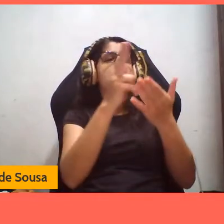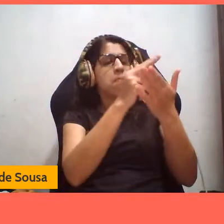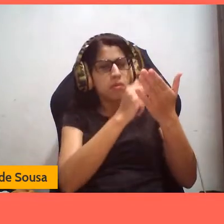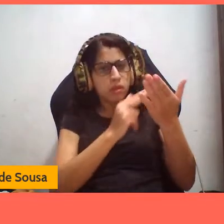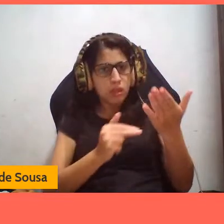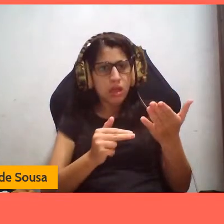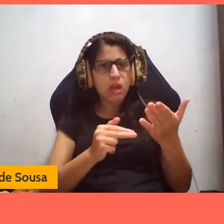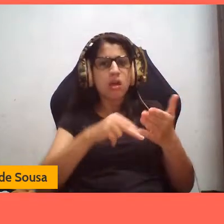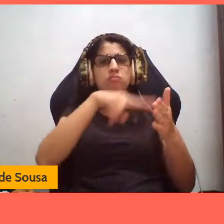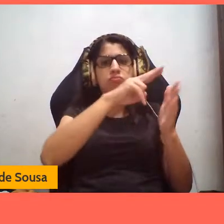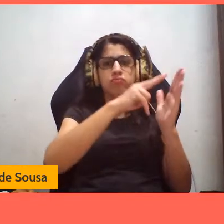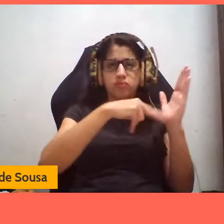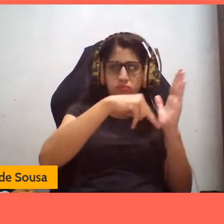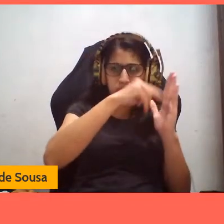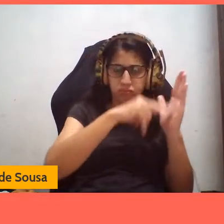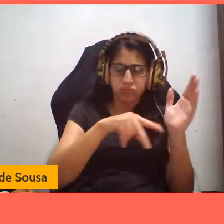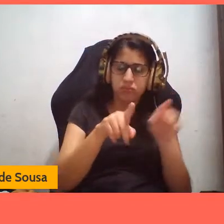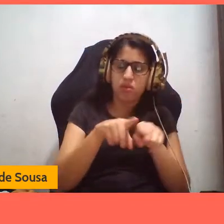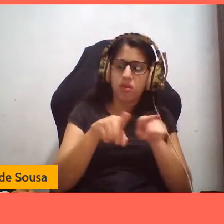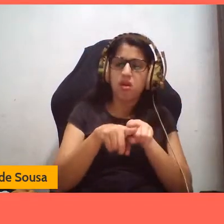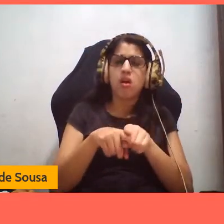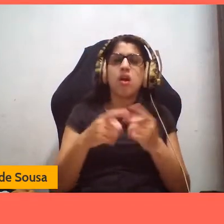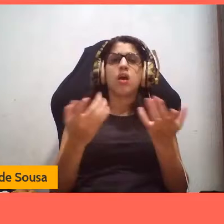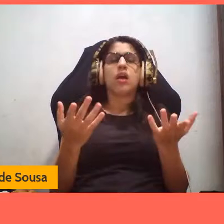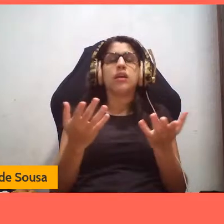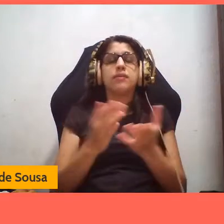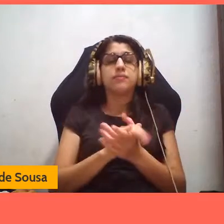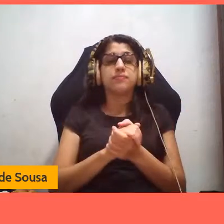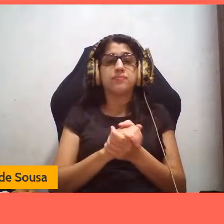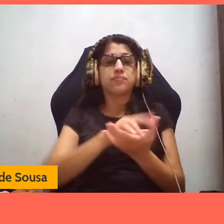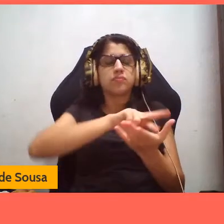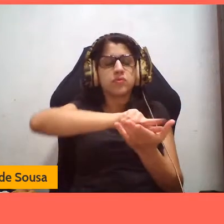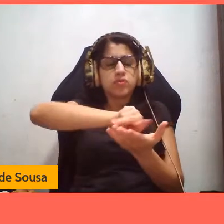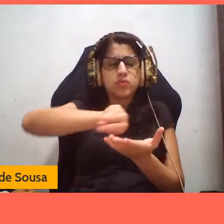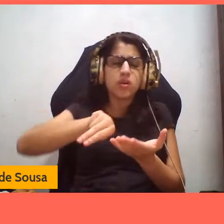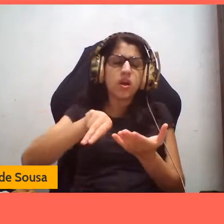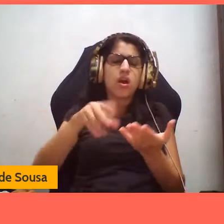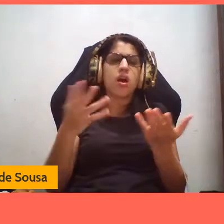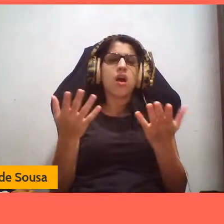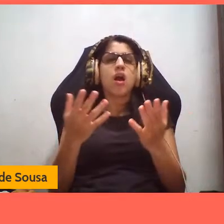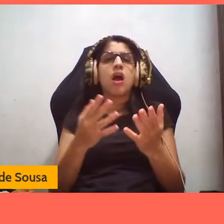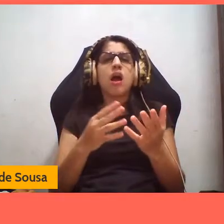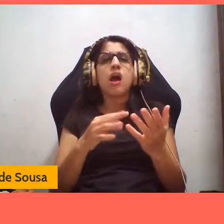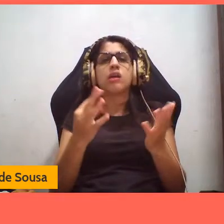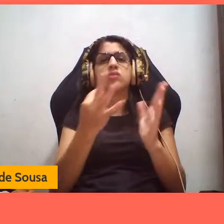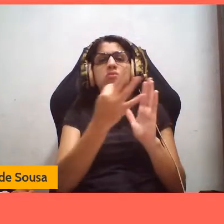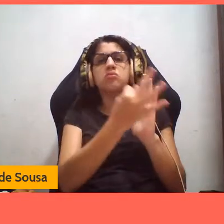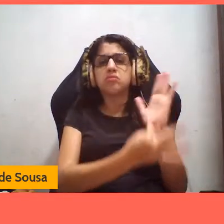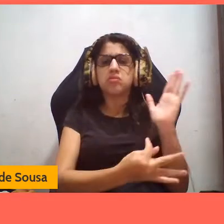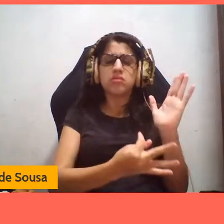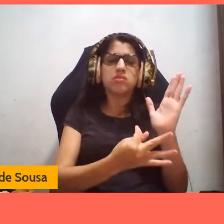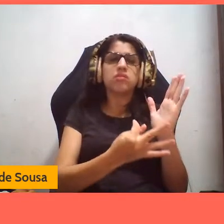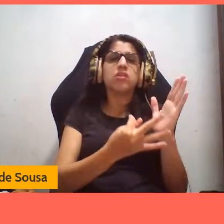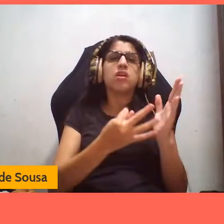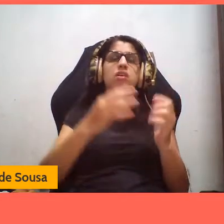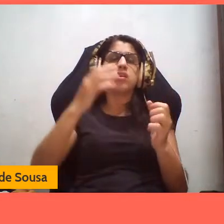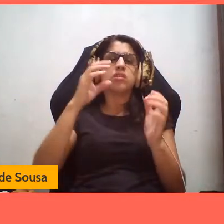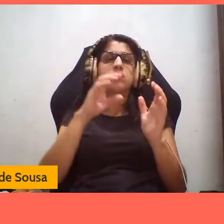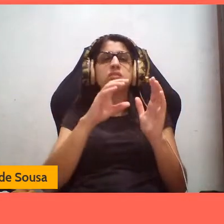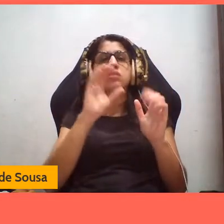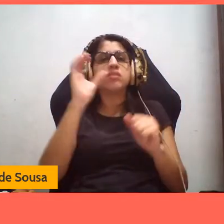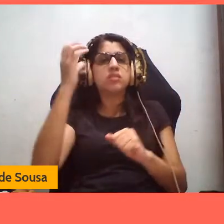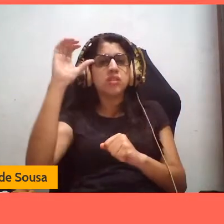desenhados. Na sua essência, as teorias científicas, as estratégias